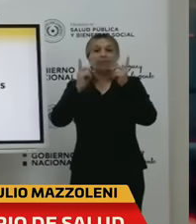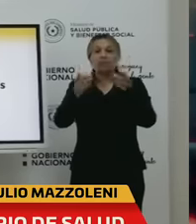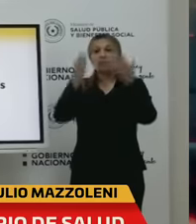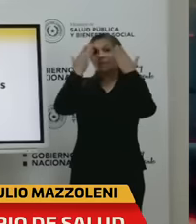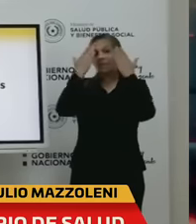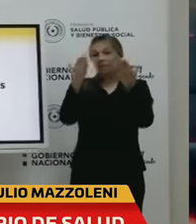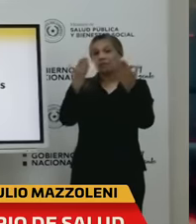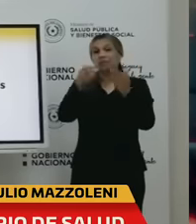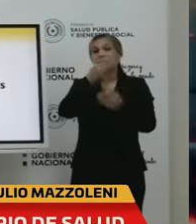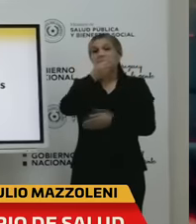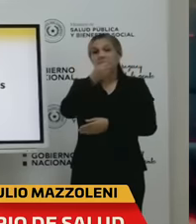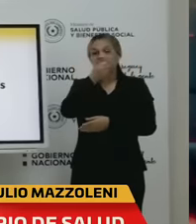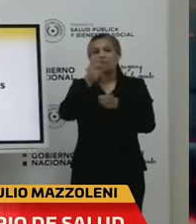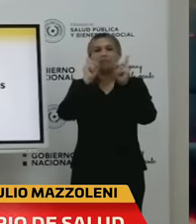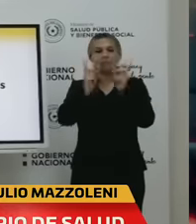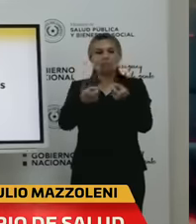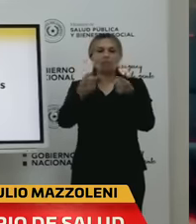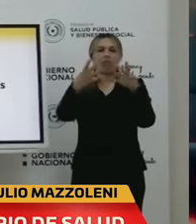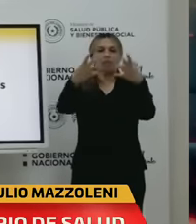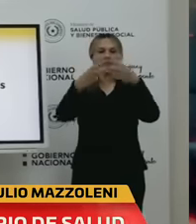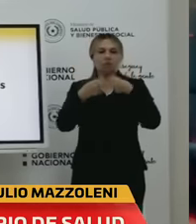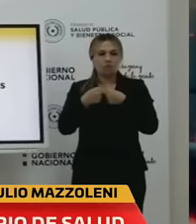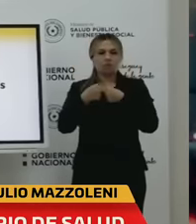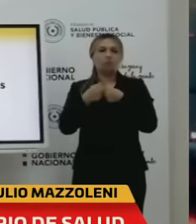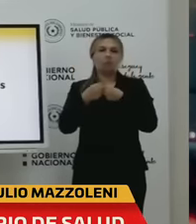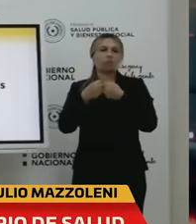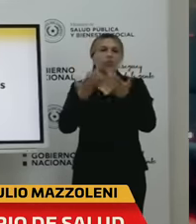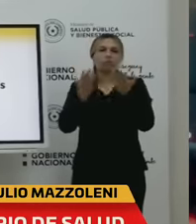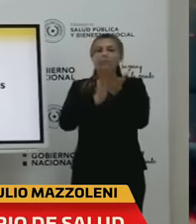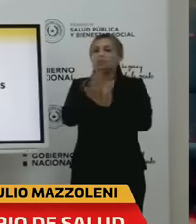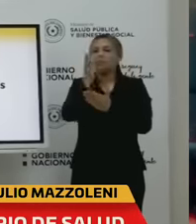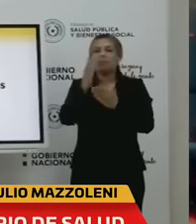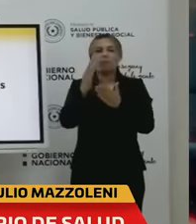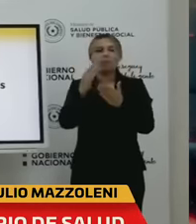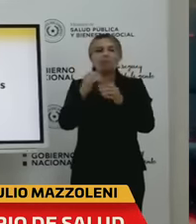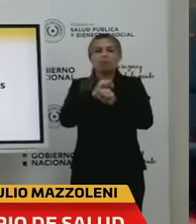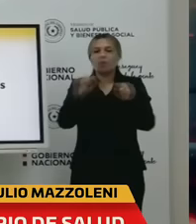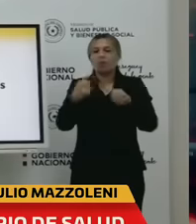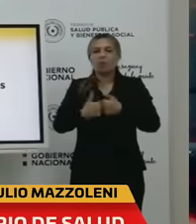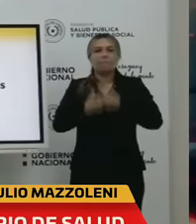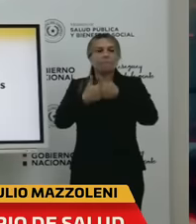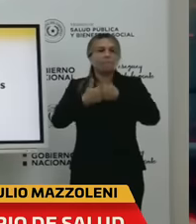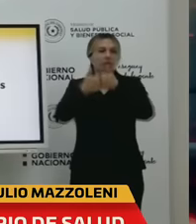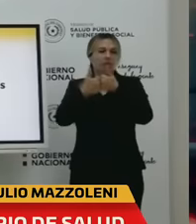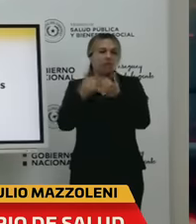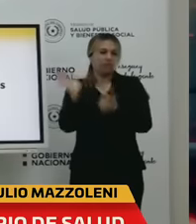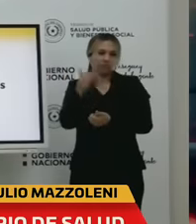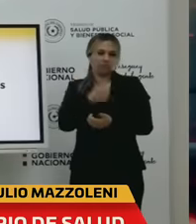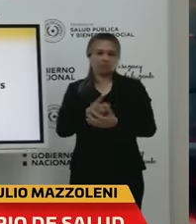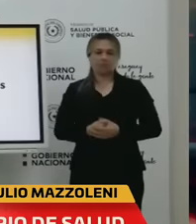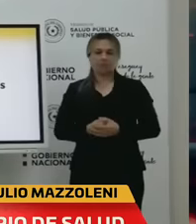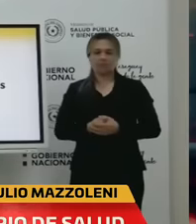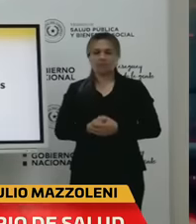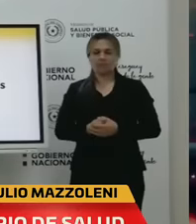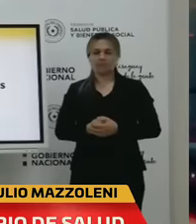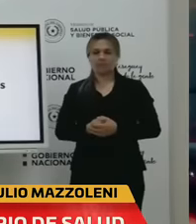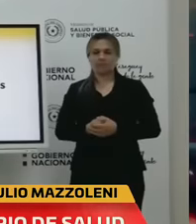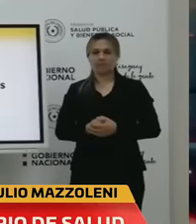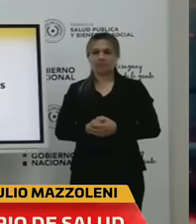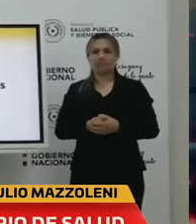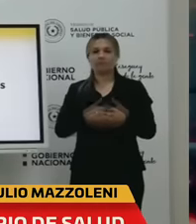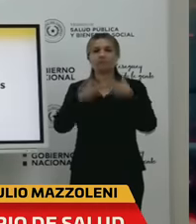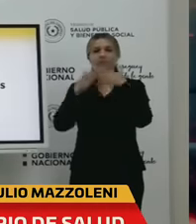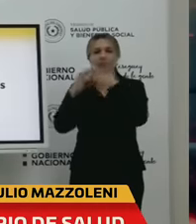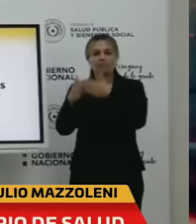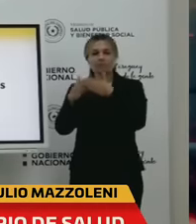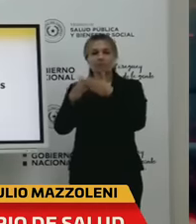el apoyo de los medios de comunicación. Todo es perfectible, así que estamos en ese trabajo. ¿Servirá la